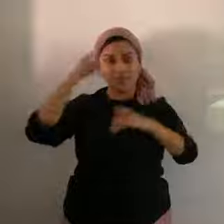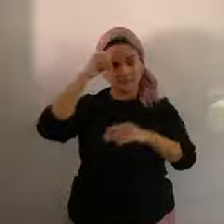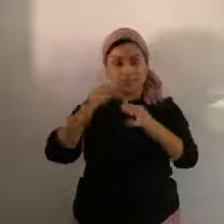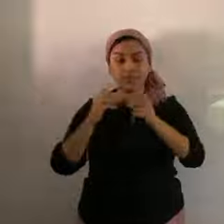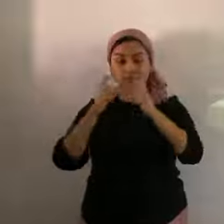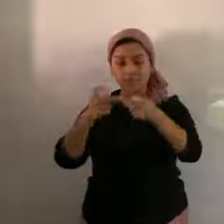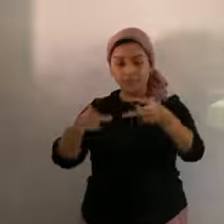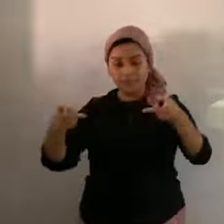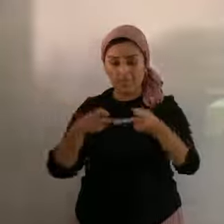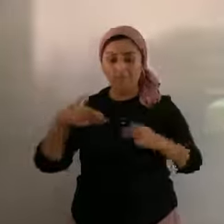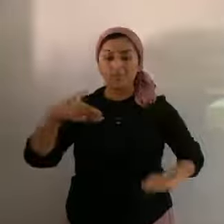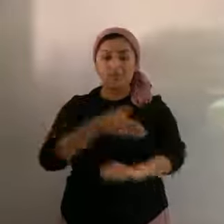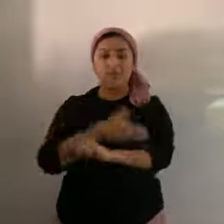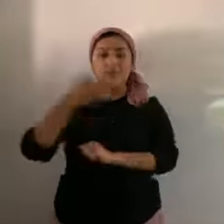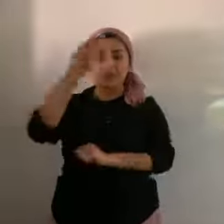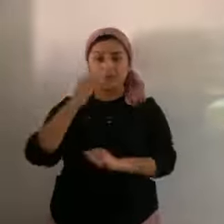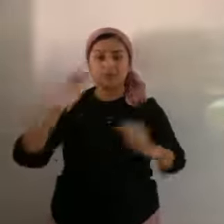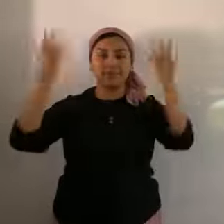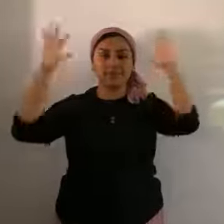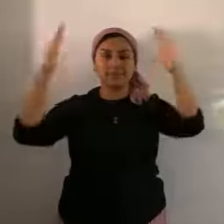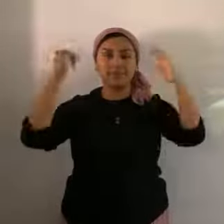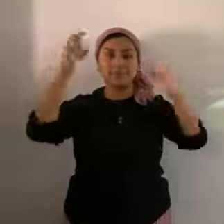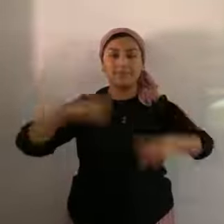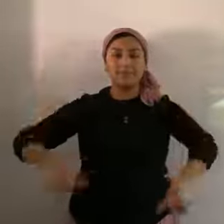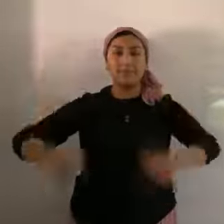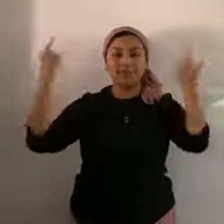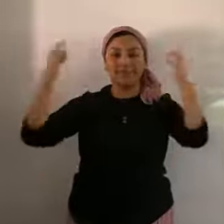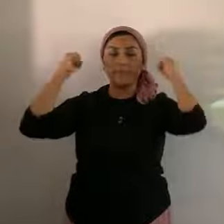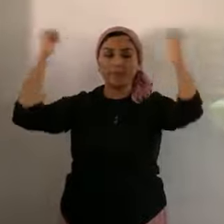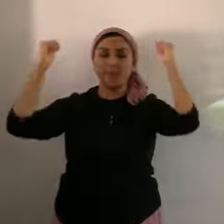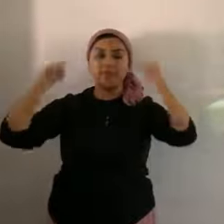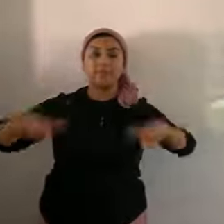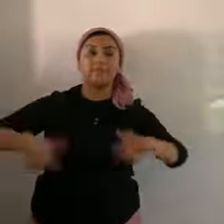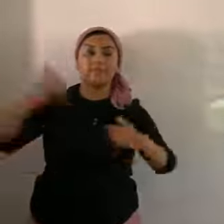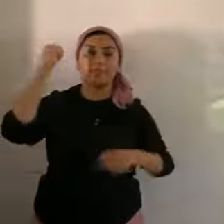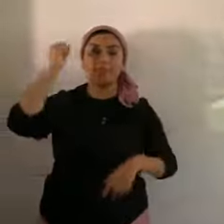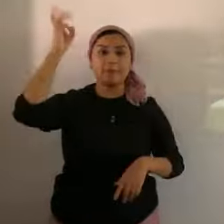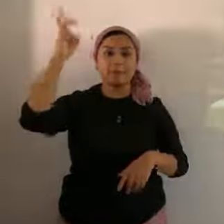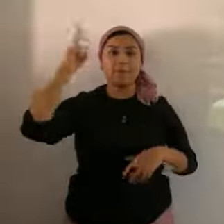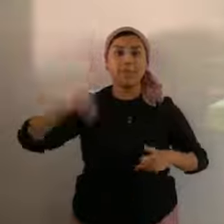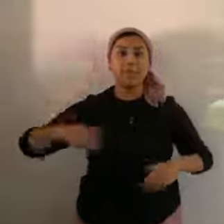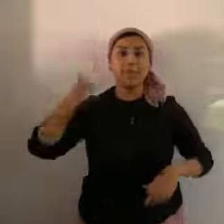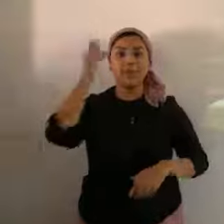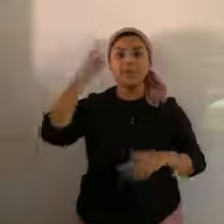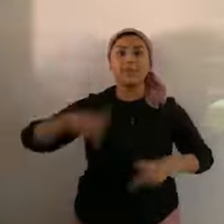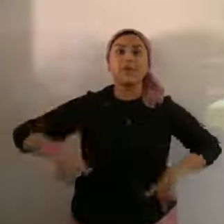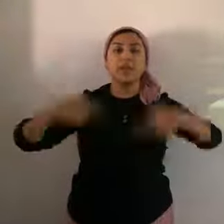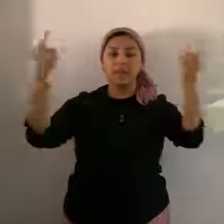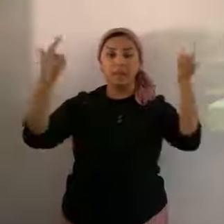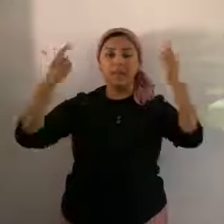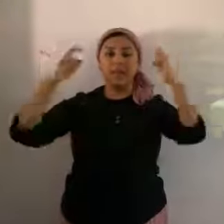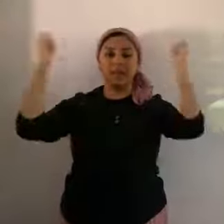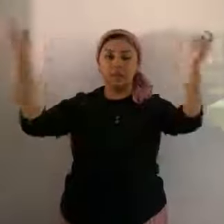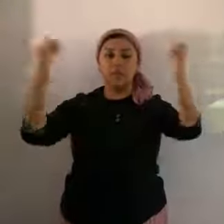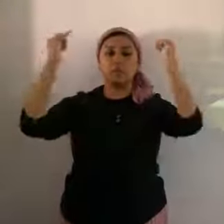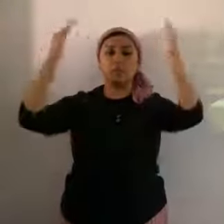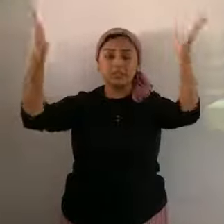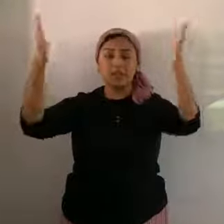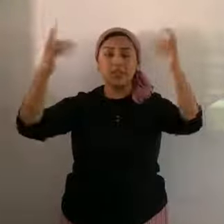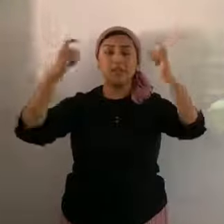al poder de Elohim. Yahshua HaMashiach vive. Yahshua HaMashiach vive. Yahshua HaMashiach vive.